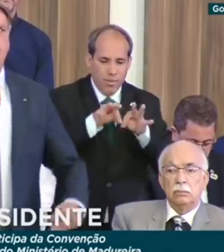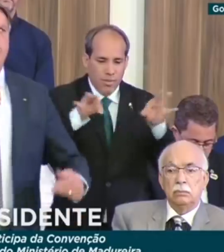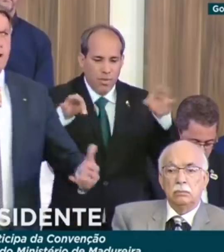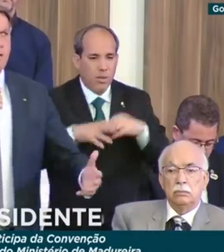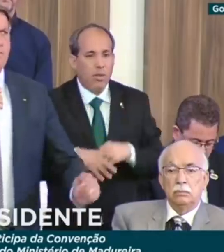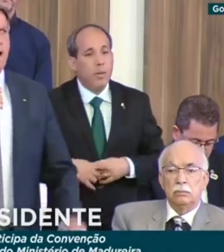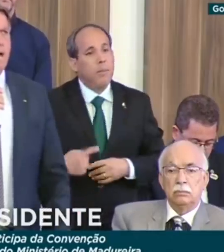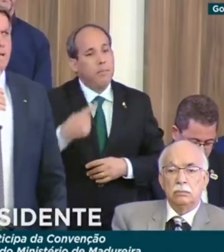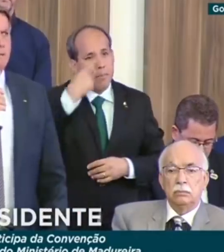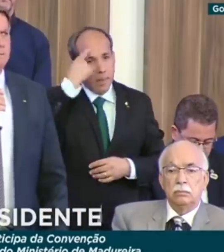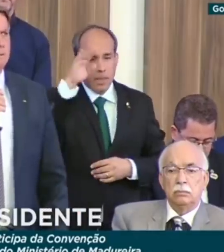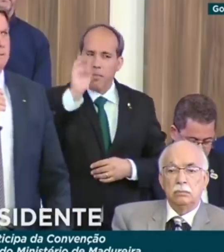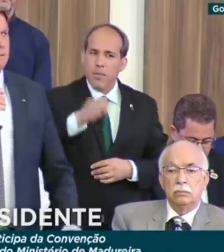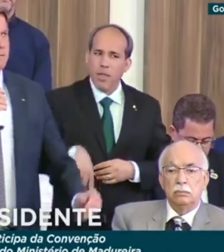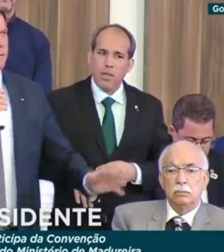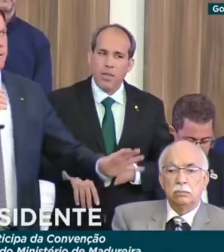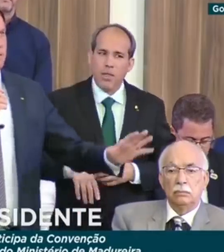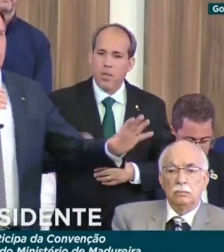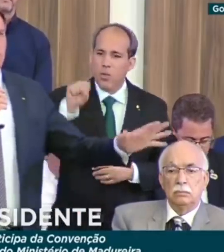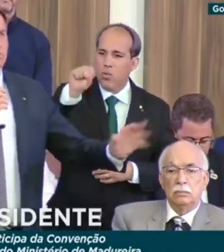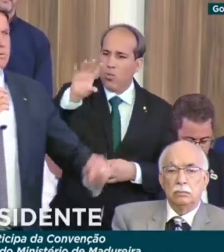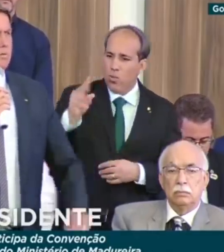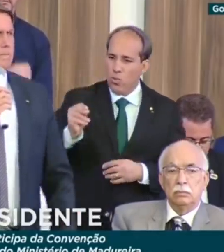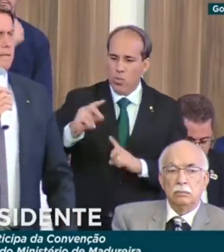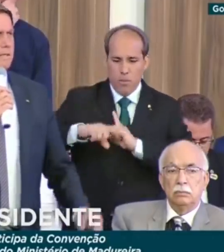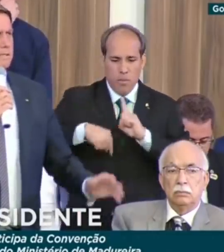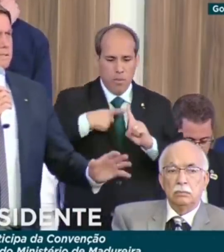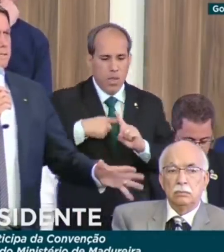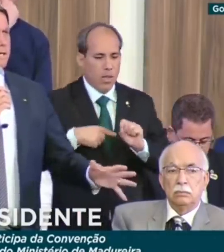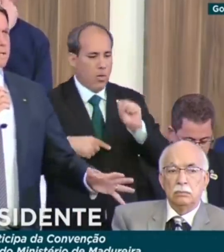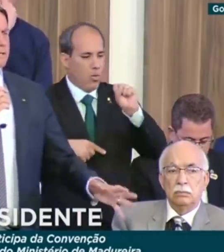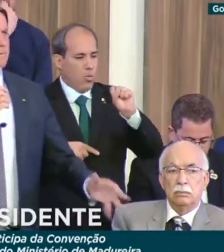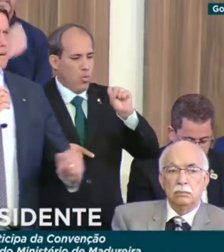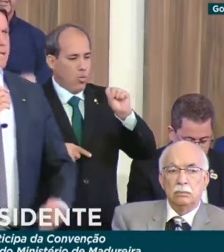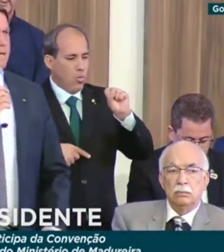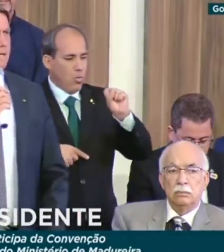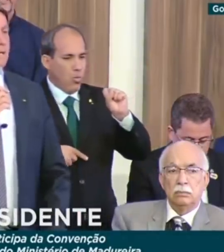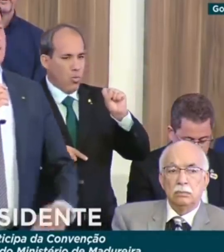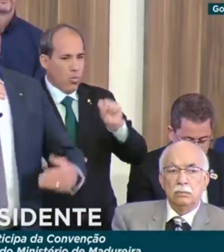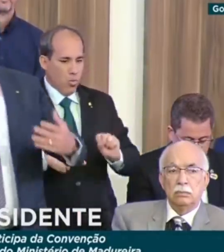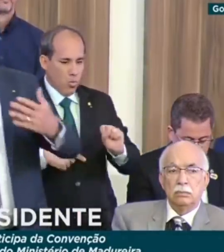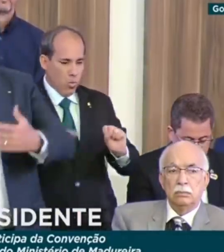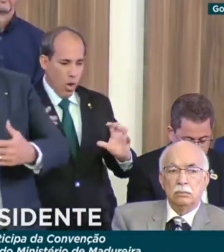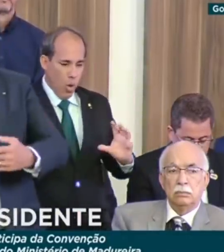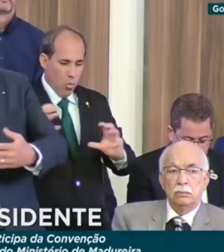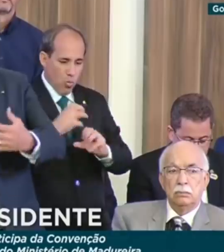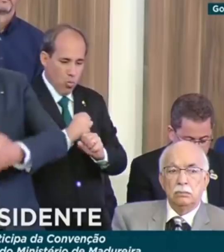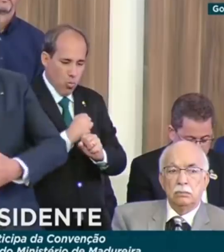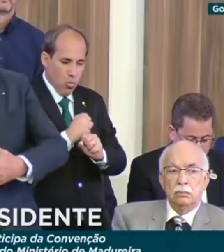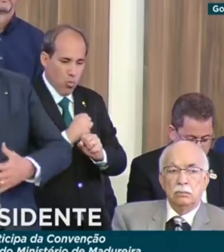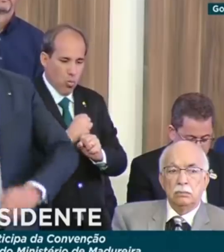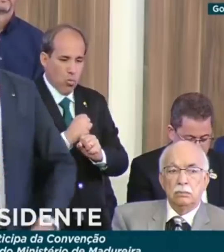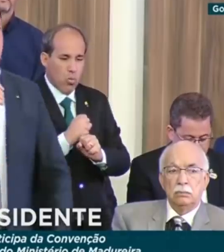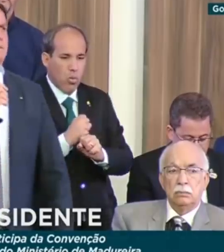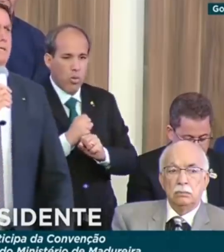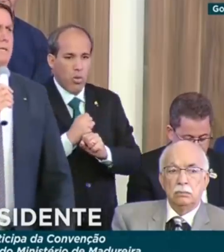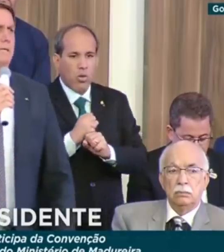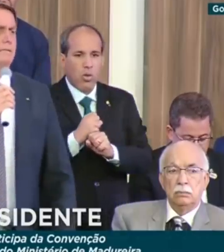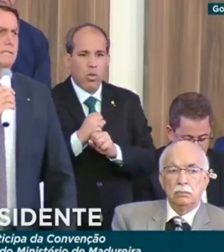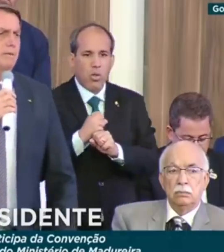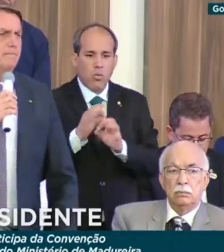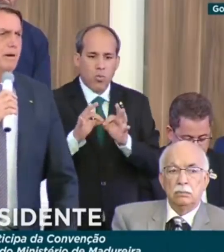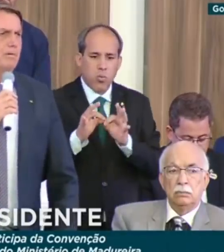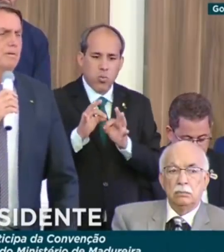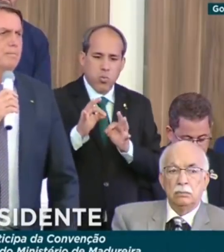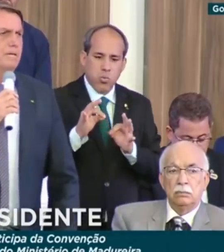Imagine mais uma área do tamanho do Rio Grande do Sul, Santa Catarina e Paraná, somando a área já existente